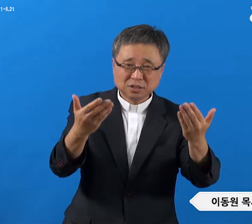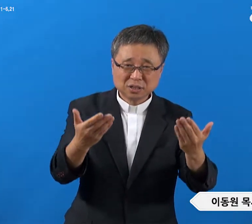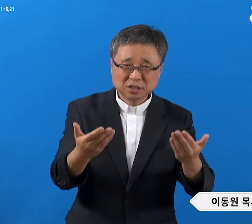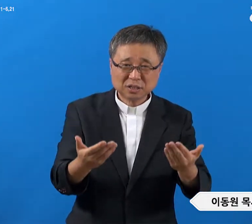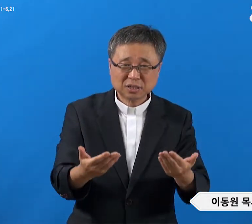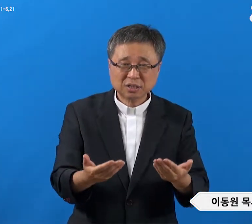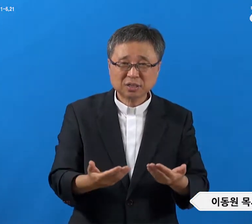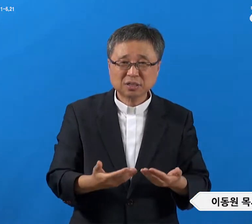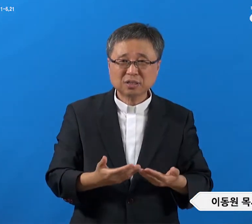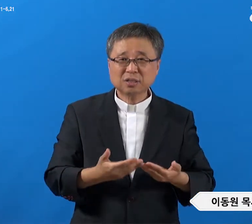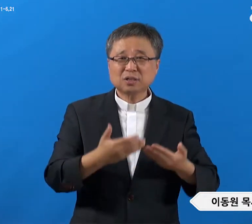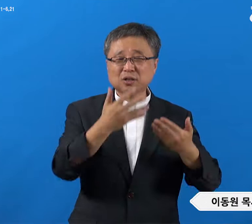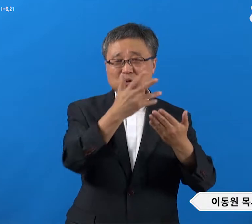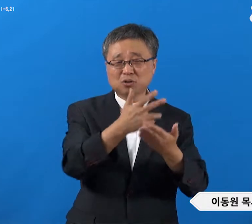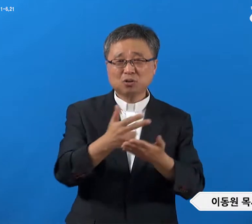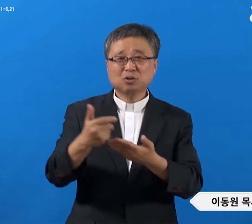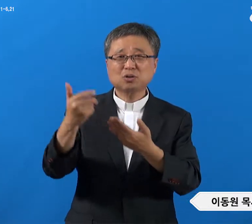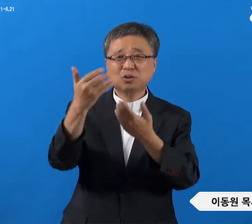살리신